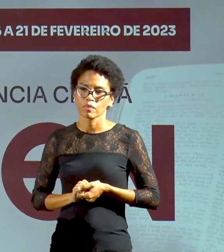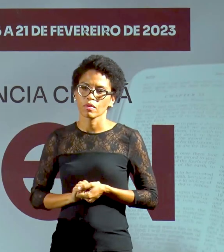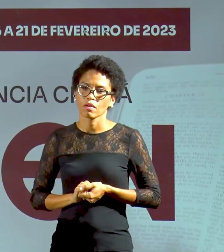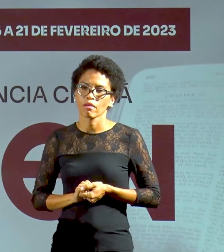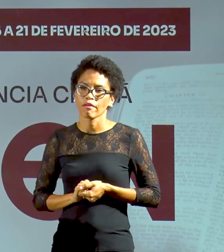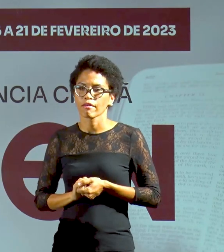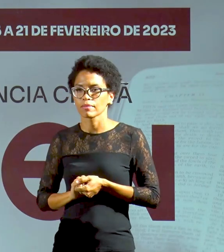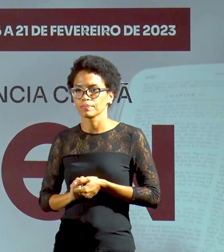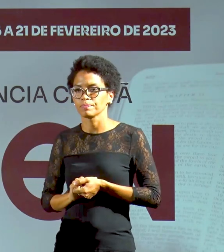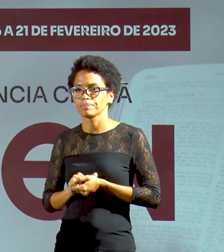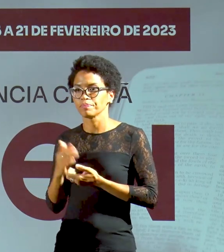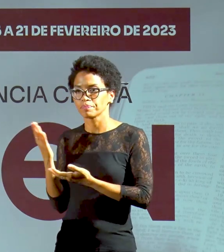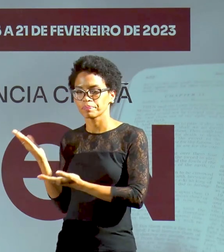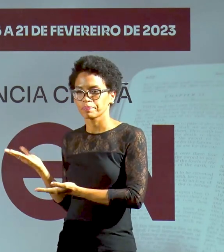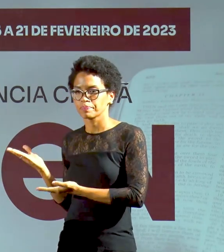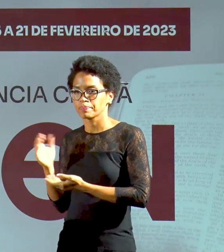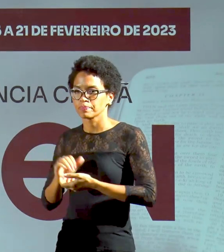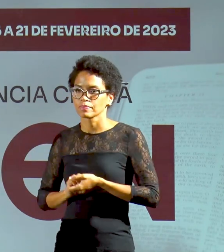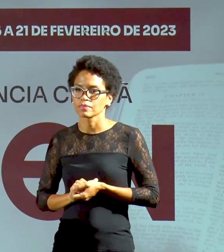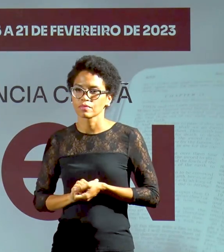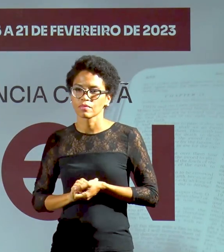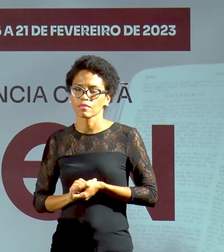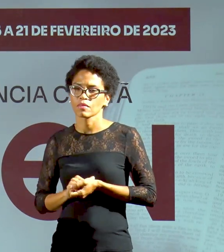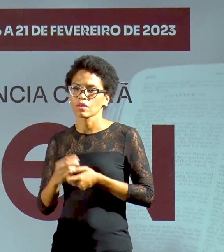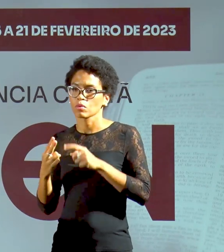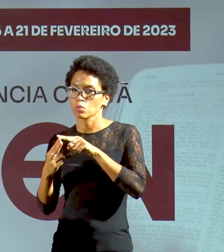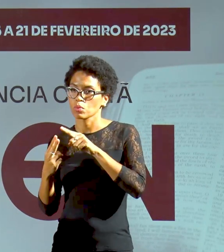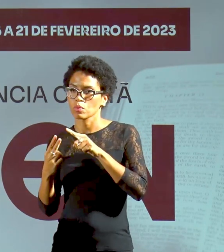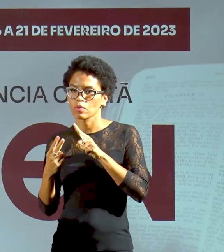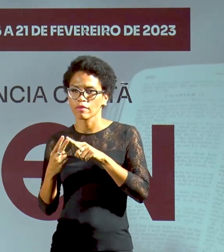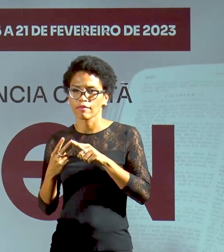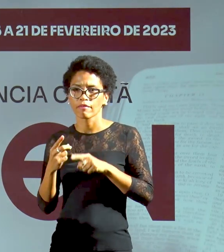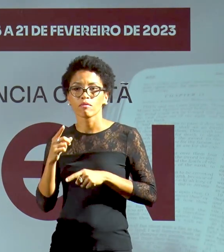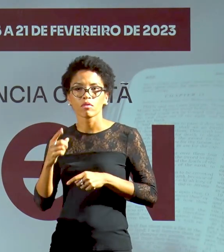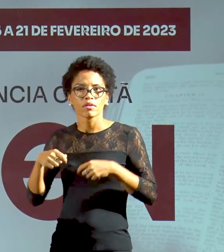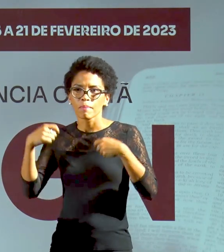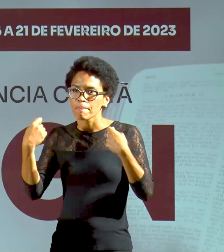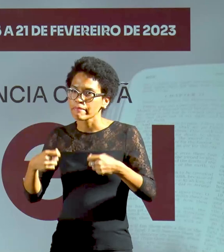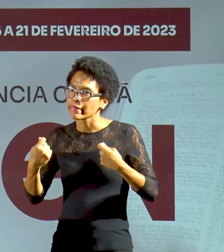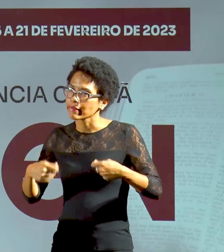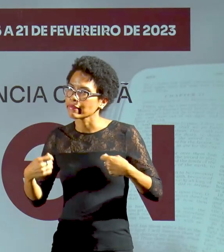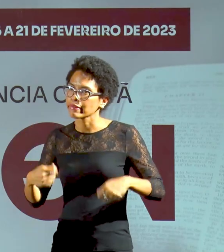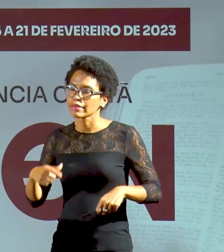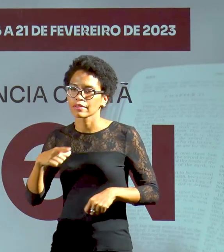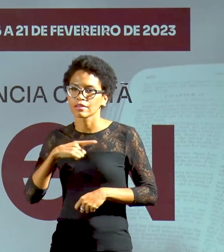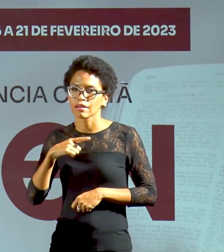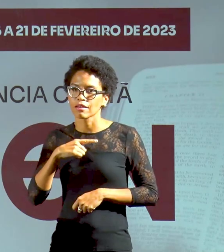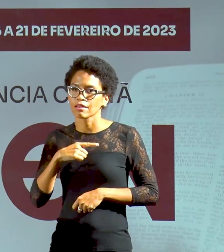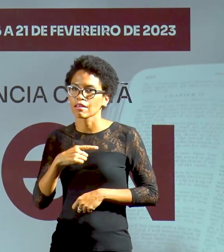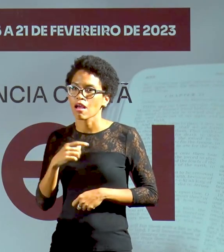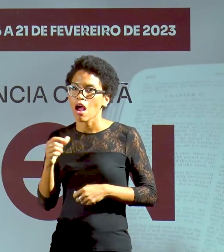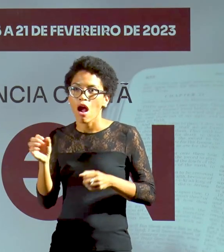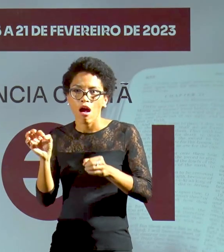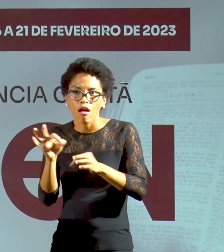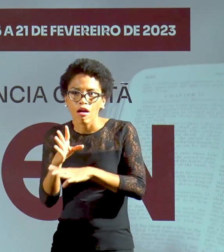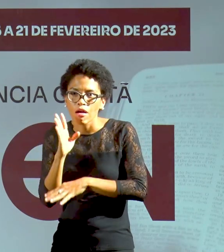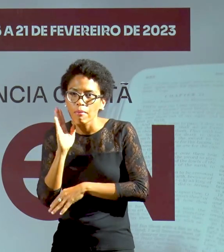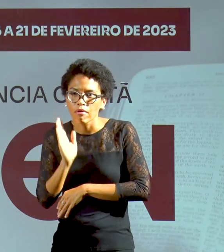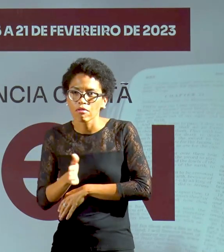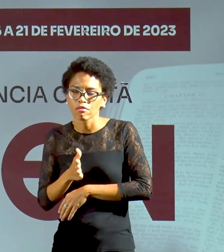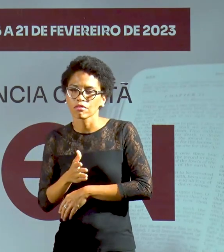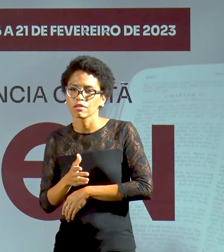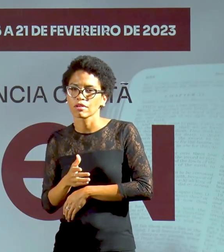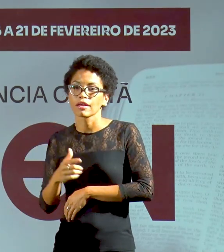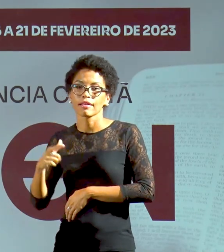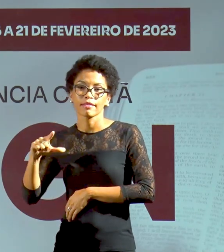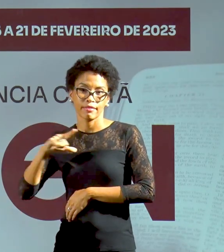vinagre a visão Cristã dois livros que você tem que adquirir e tá acabando não tem nada Felipe tá bom são